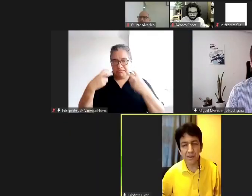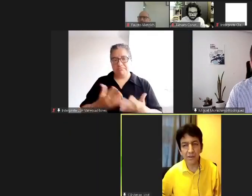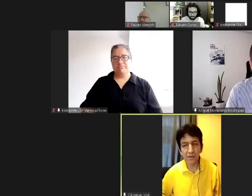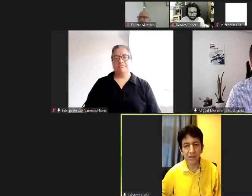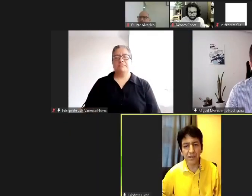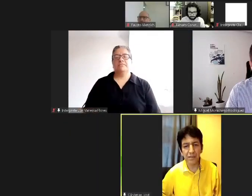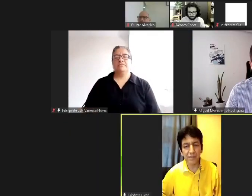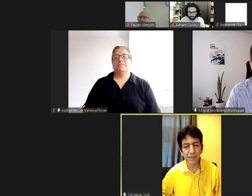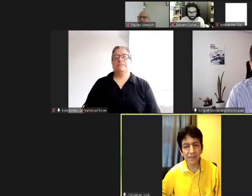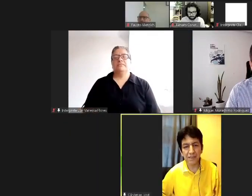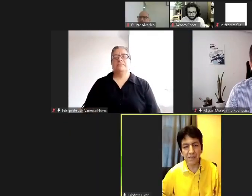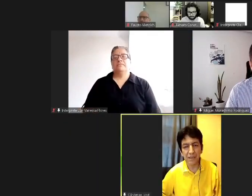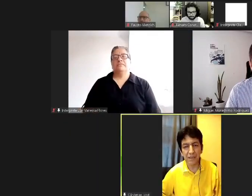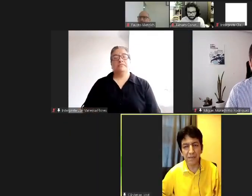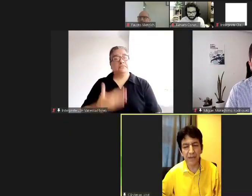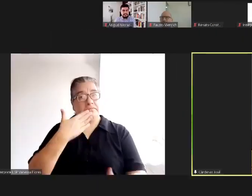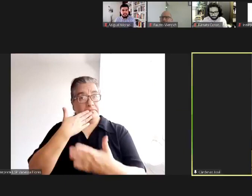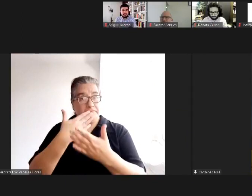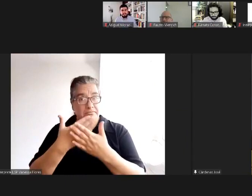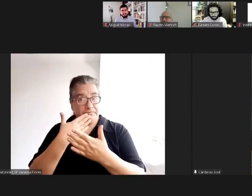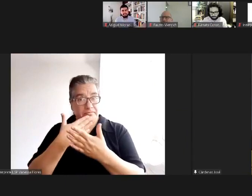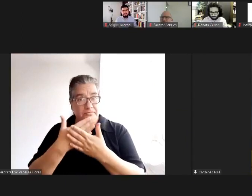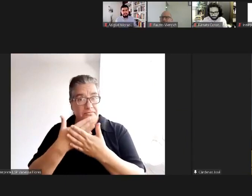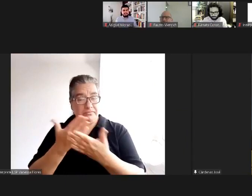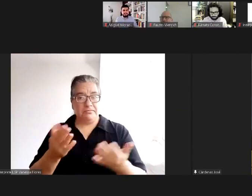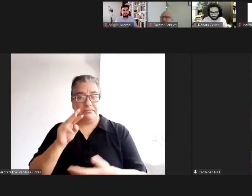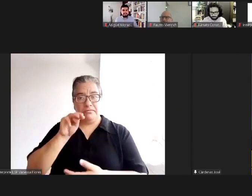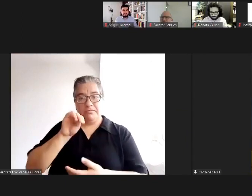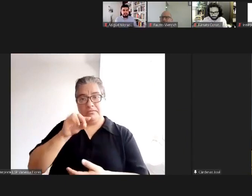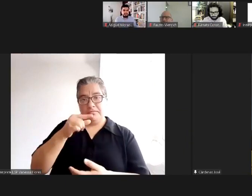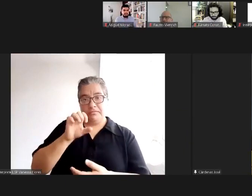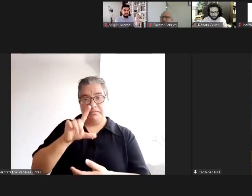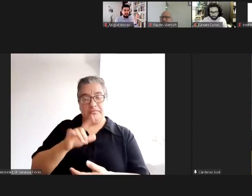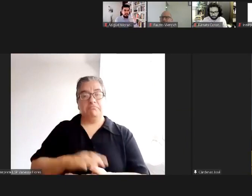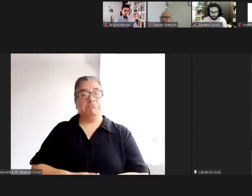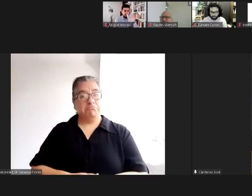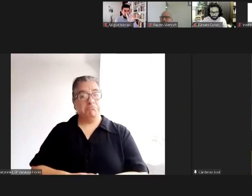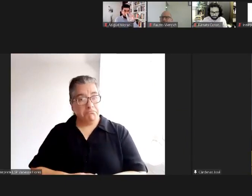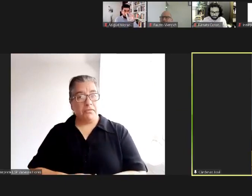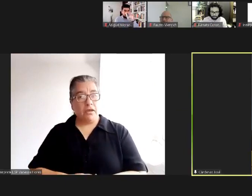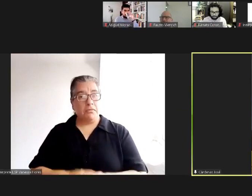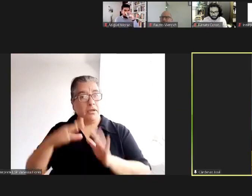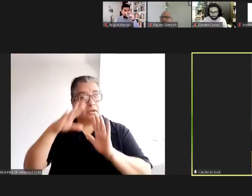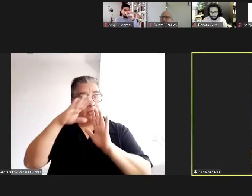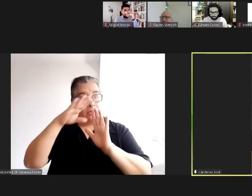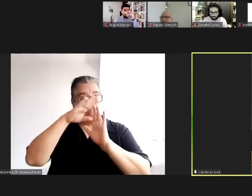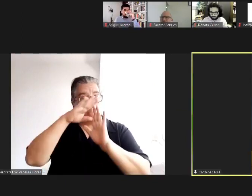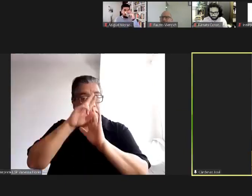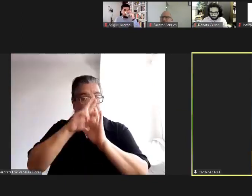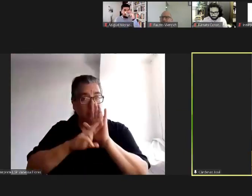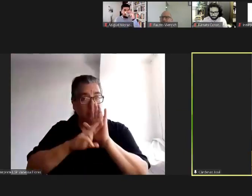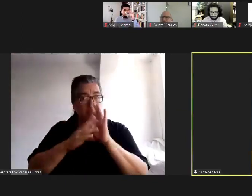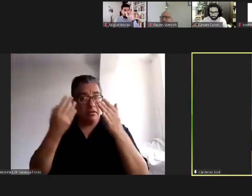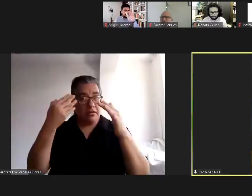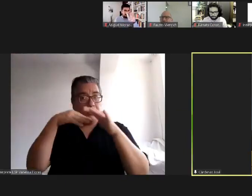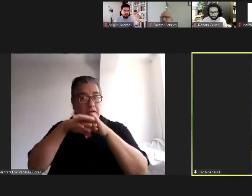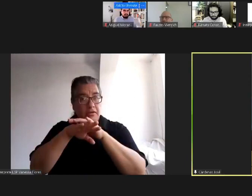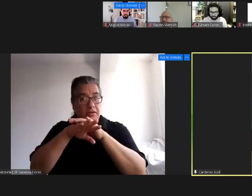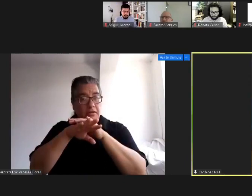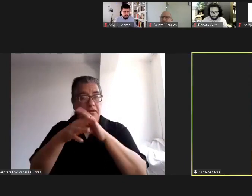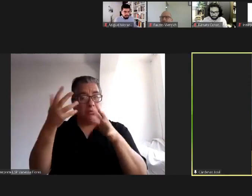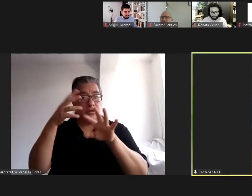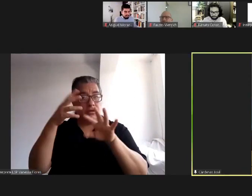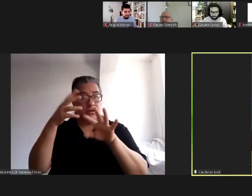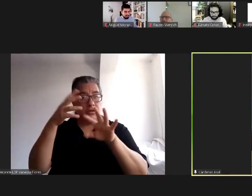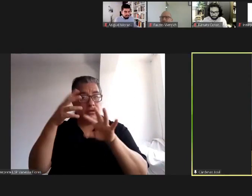lo que detalló, porque de cierta manera, para generar política de inclusión, tenemos que acercarnos a consumidores, creadores y adaptadores,